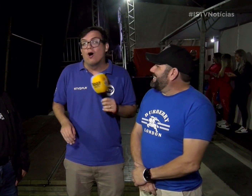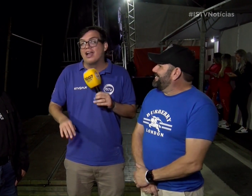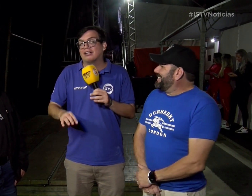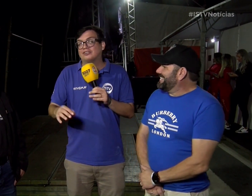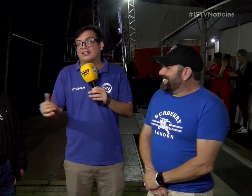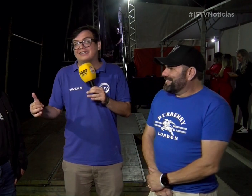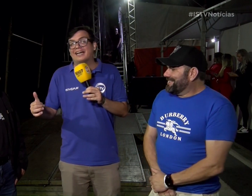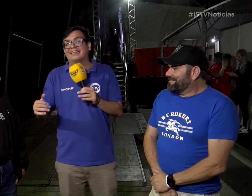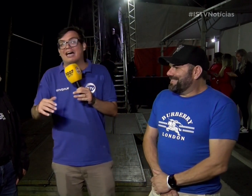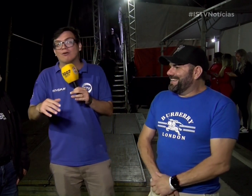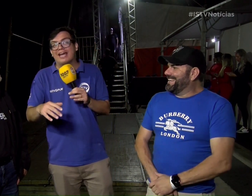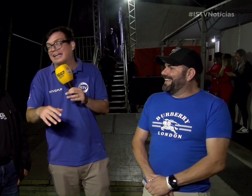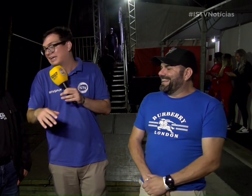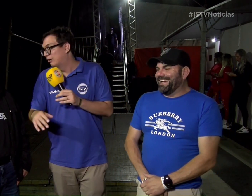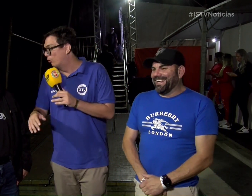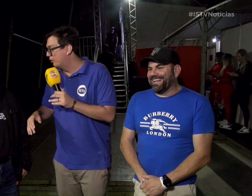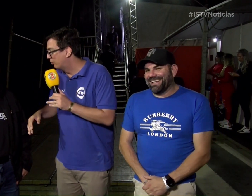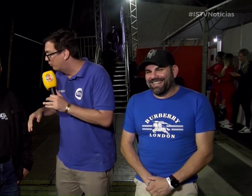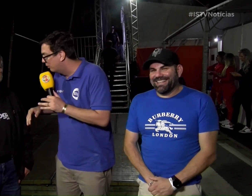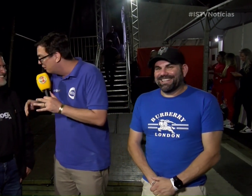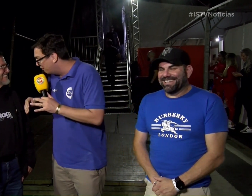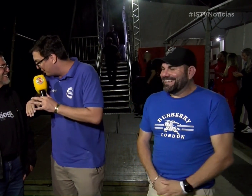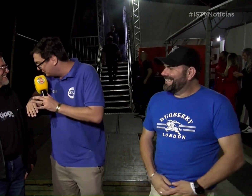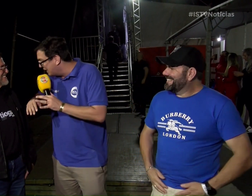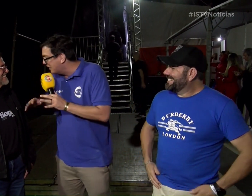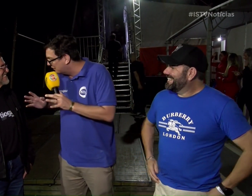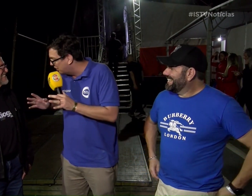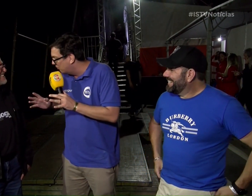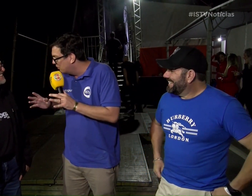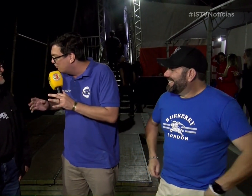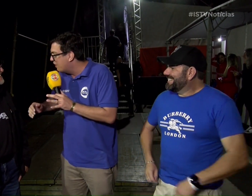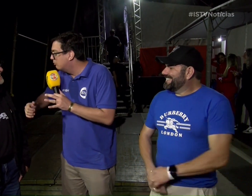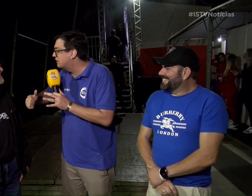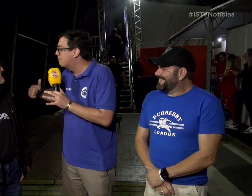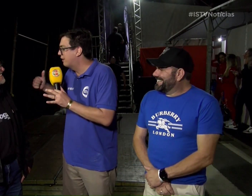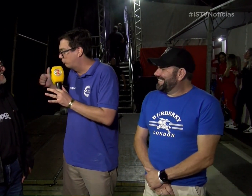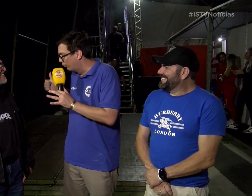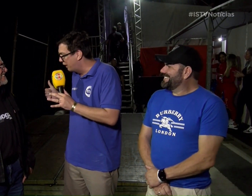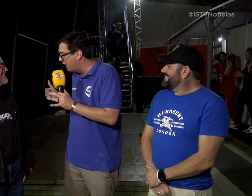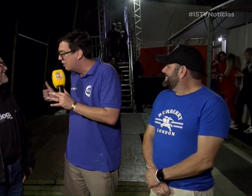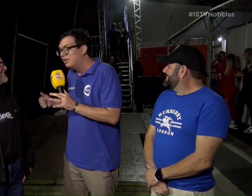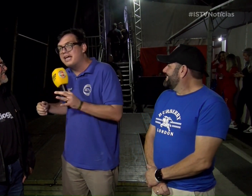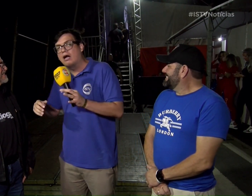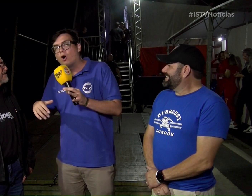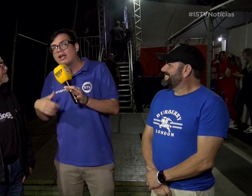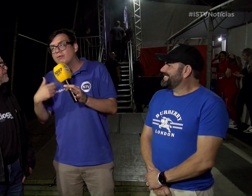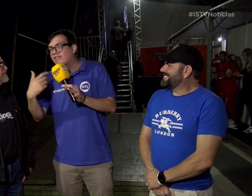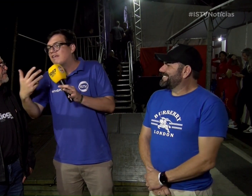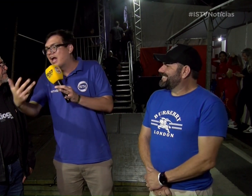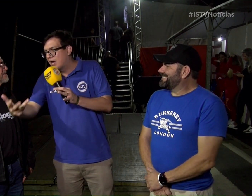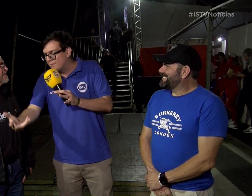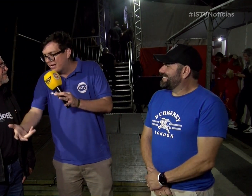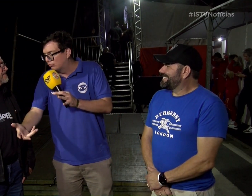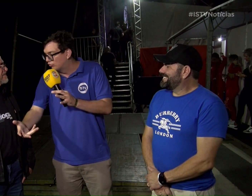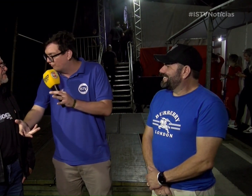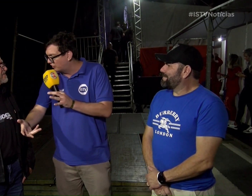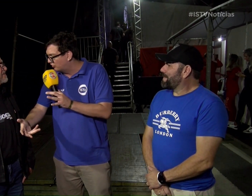Olha só, o secretário Ney tá aqui comigo. Festa linda. Viemos na abertura e agora no encerramento do